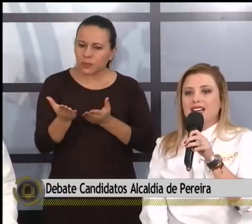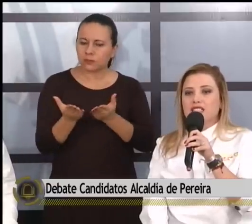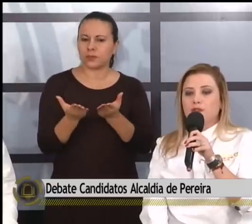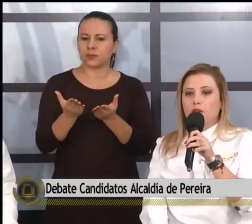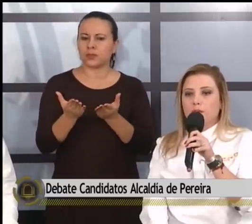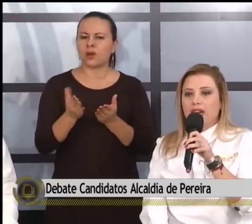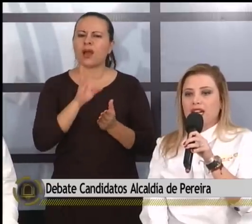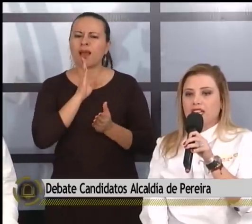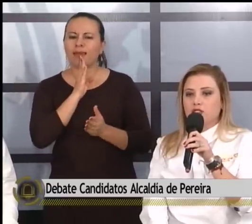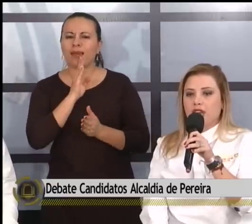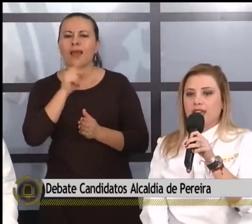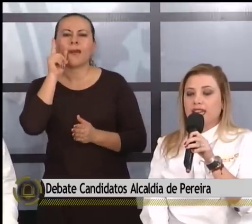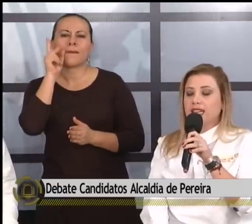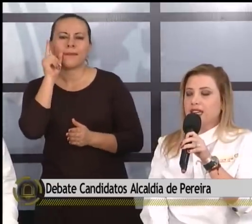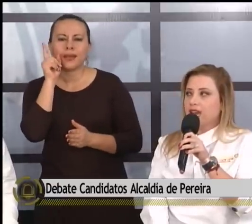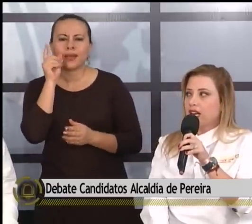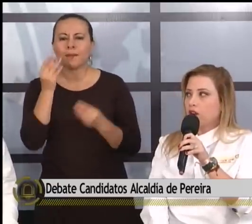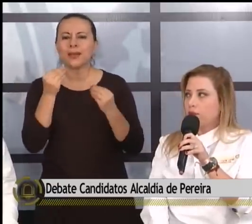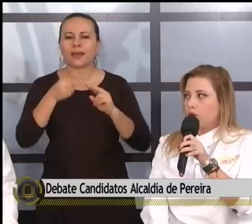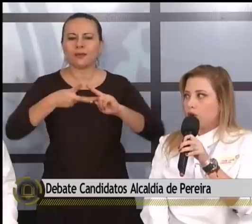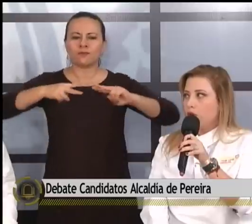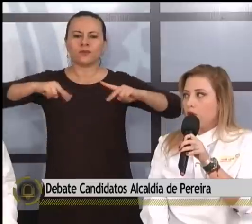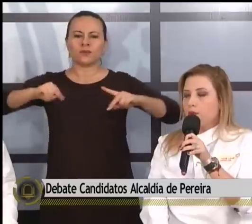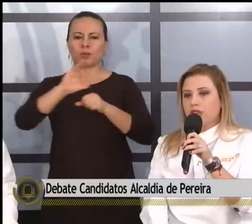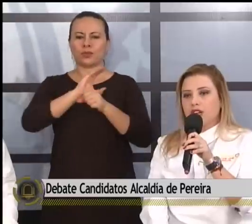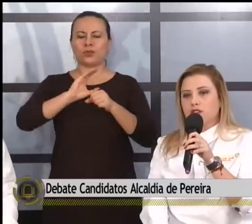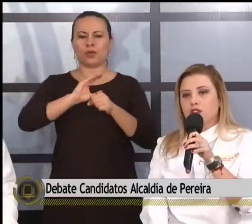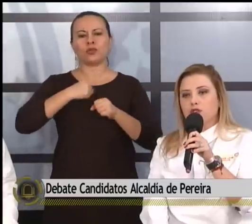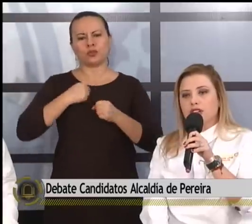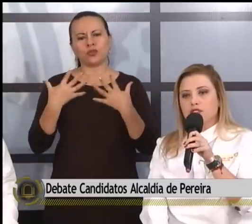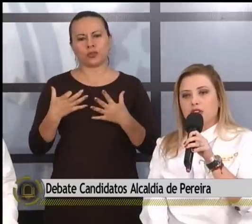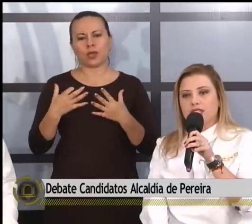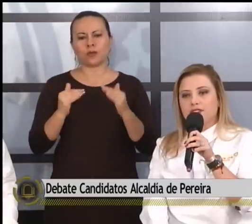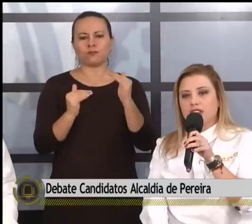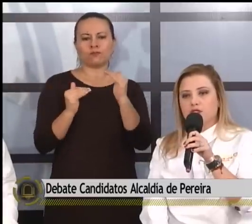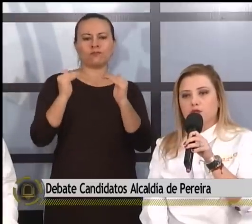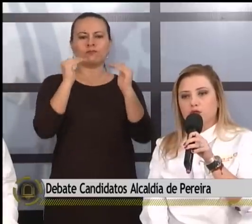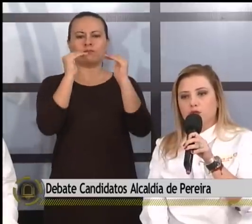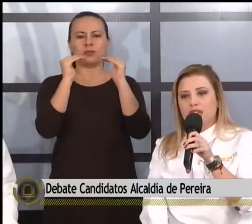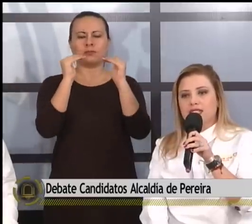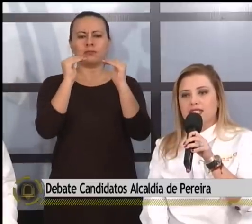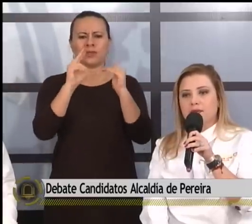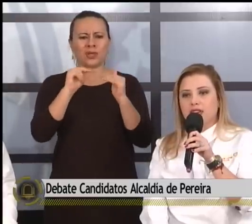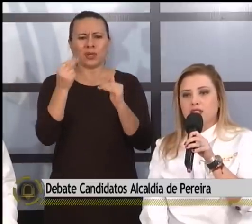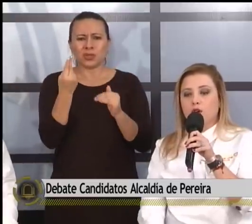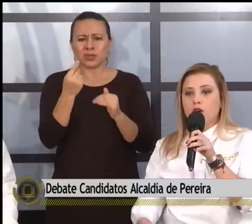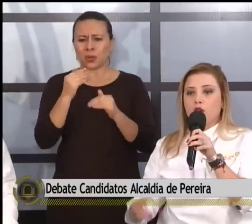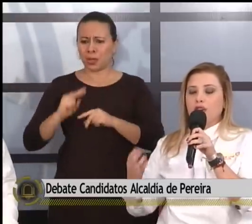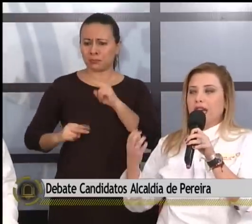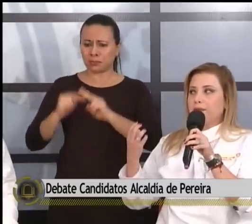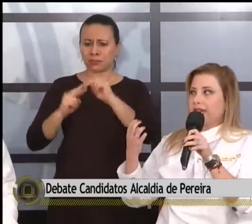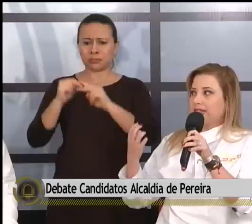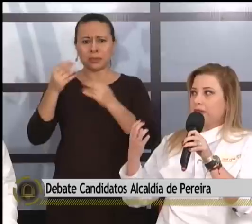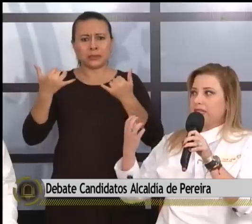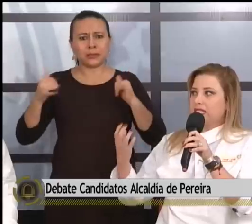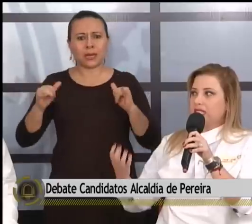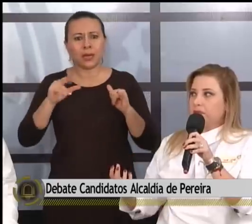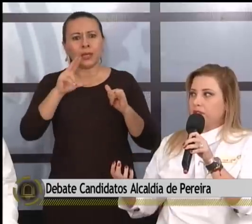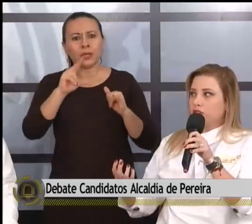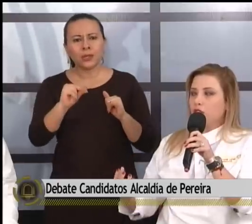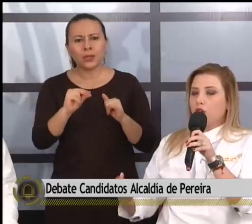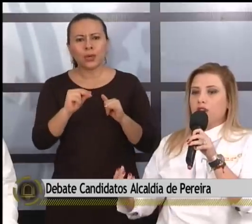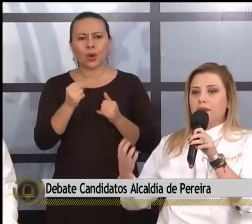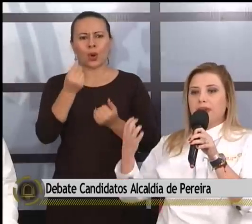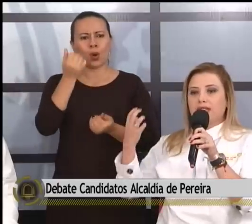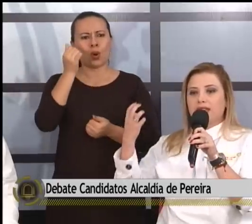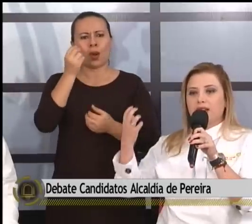para transformar la ciudad y equilibrarla un poco, porque no solo una ciudad de infraestructuras, de cemento, hoy la parte de